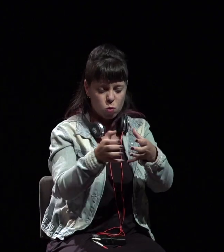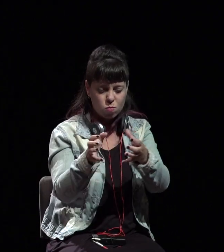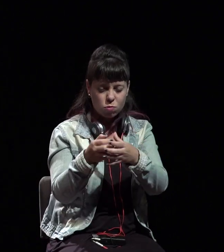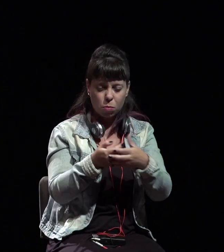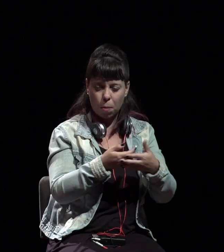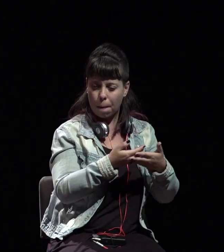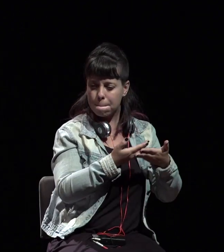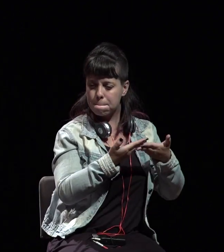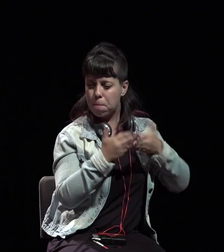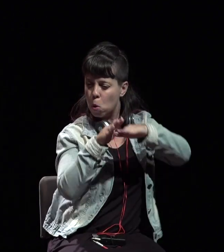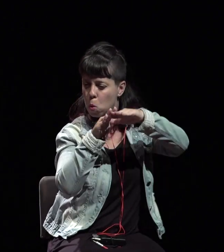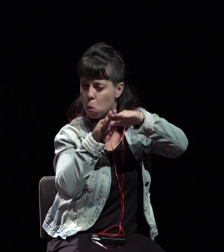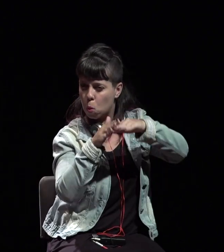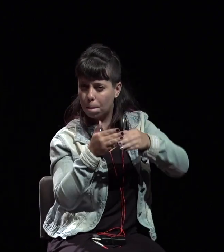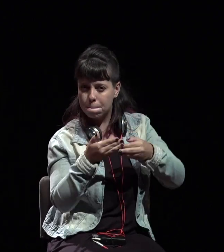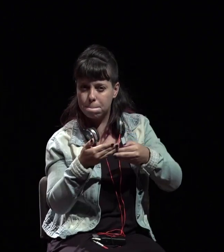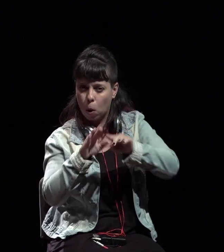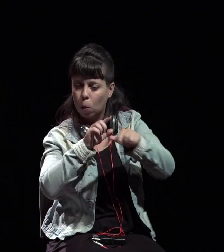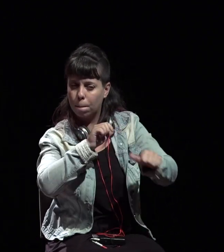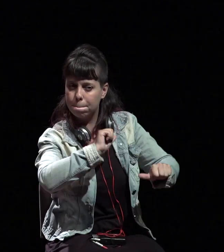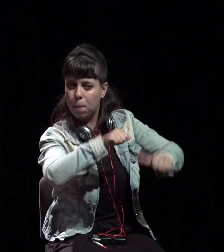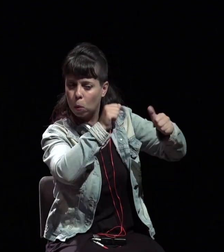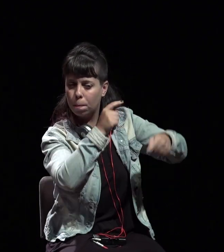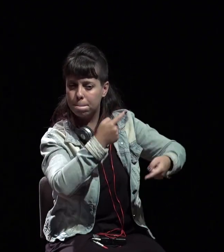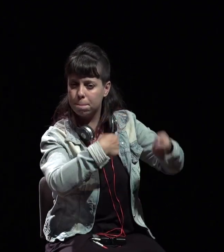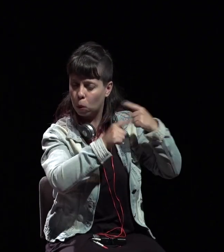né? Ora, pensar tudo